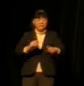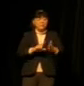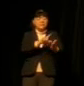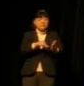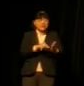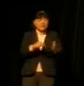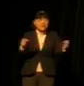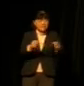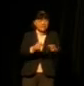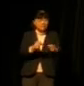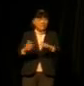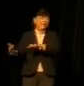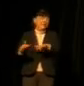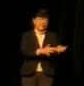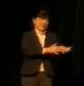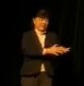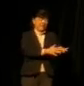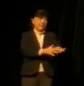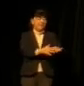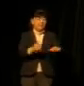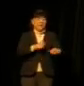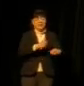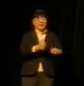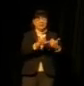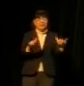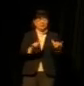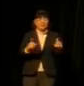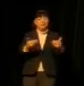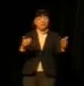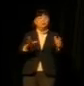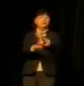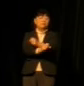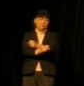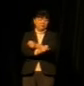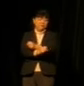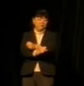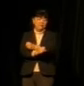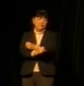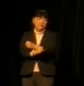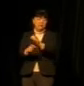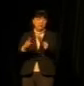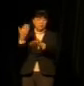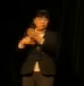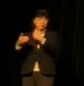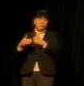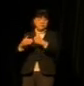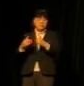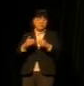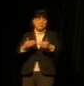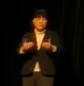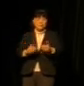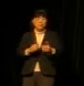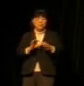合で働いてた人は失業になりました。この当時ね、仕事で継続できたのは市職員、あ